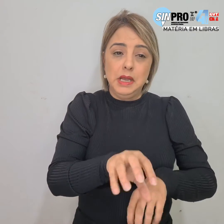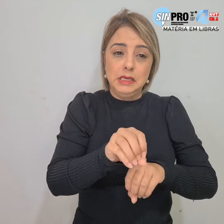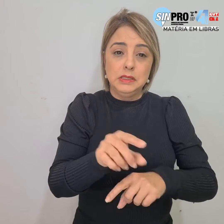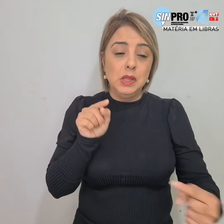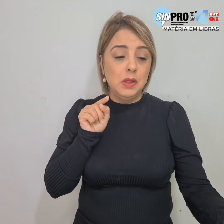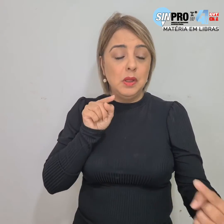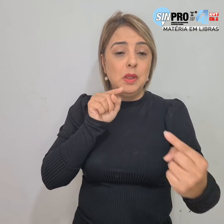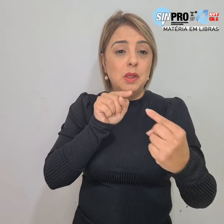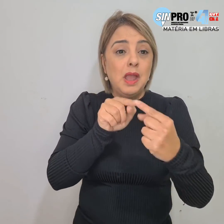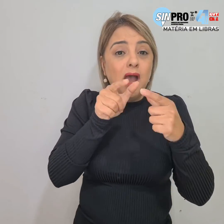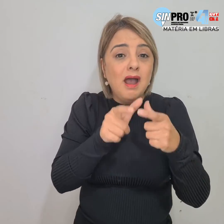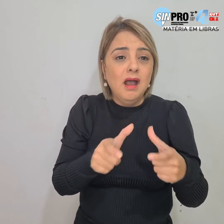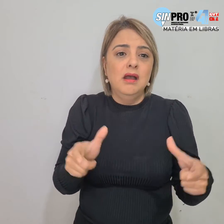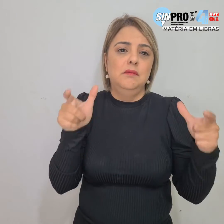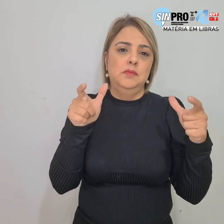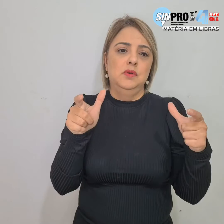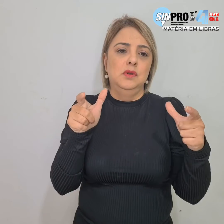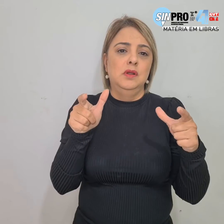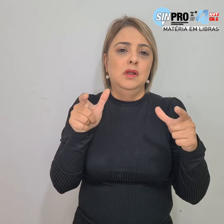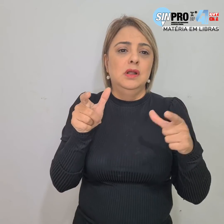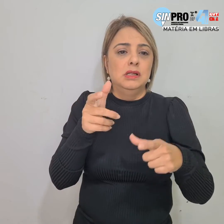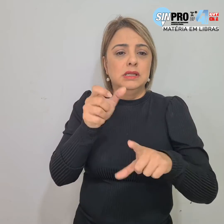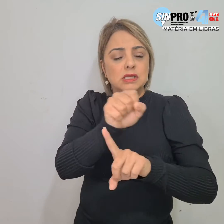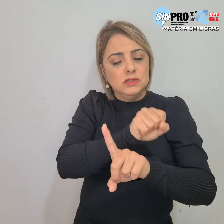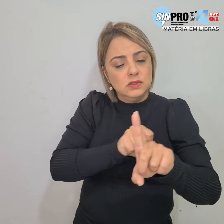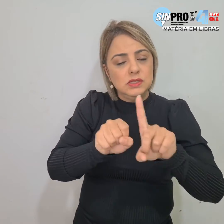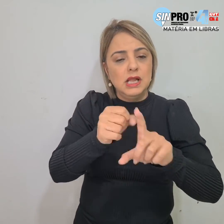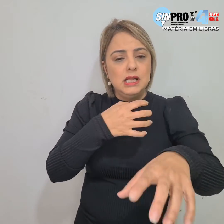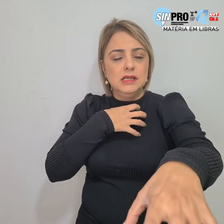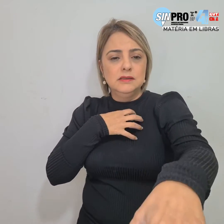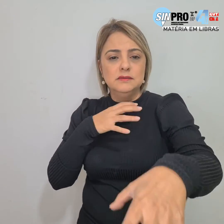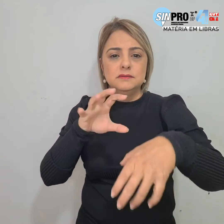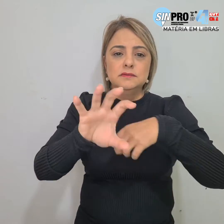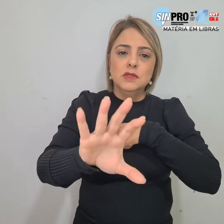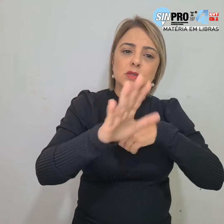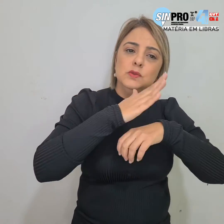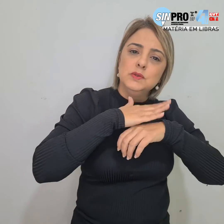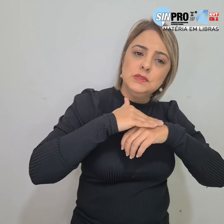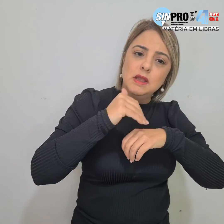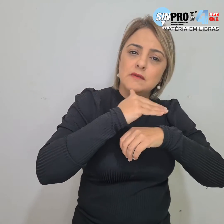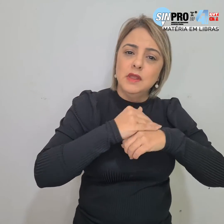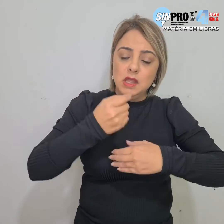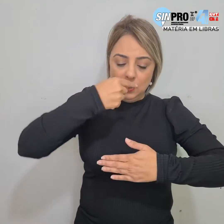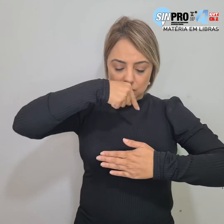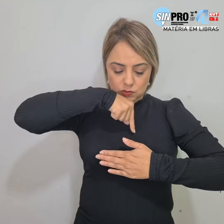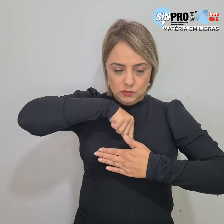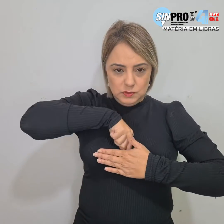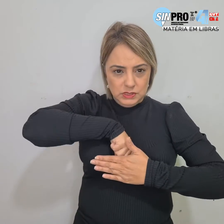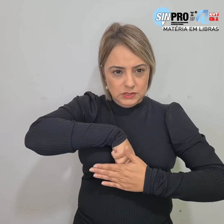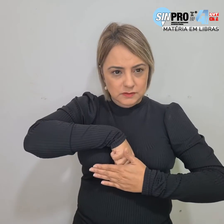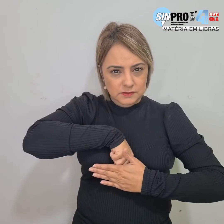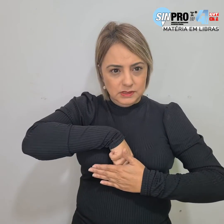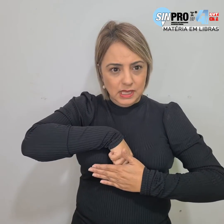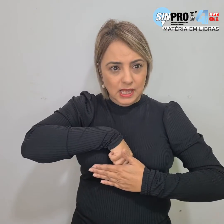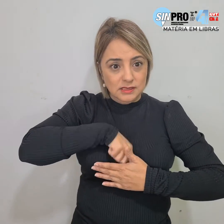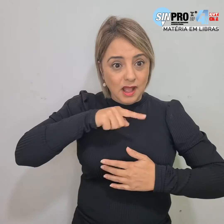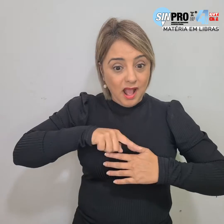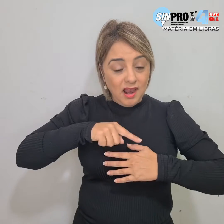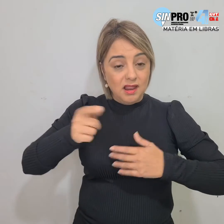da socialização, dos afetos, da subjetividade, vai além das competências e habilidades da Base